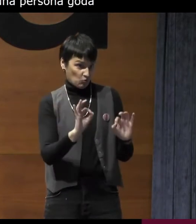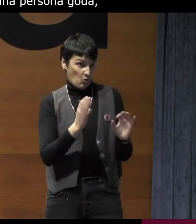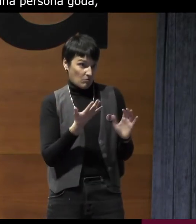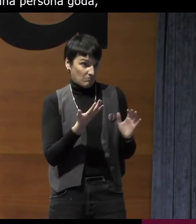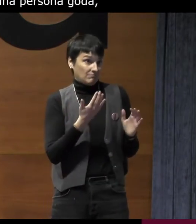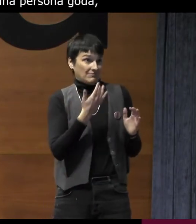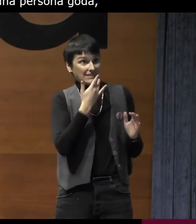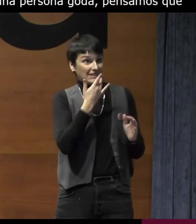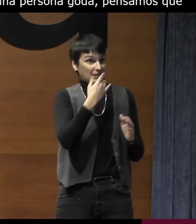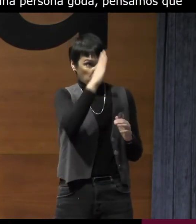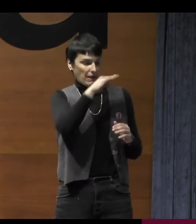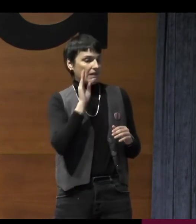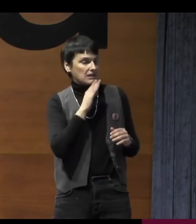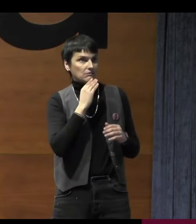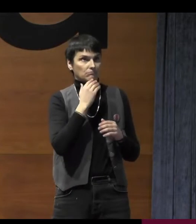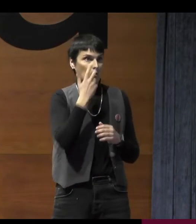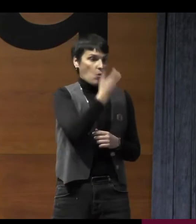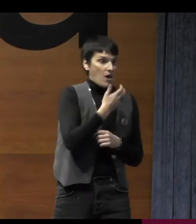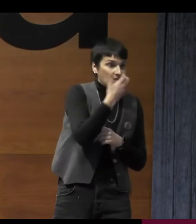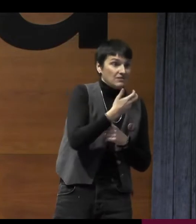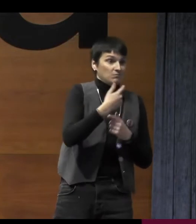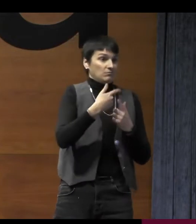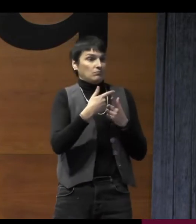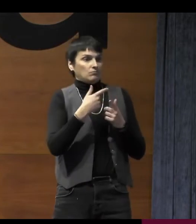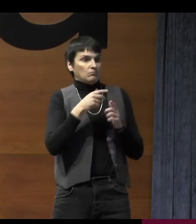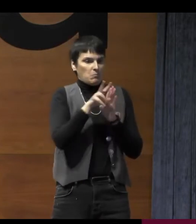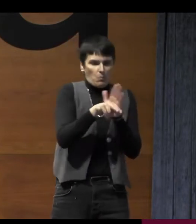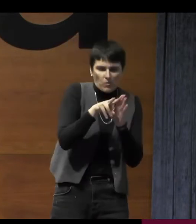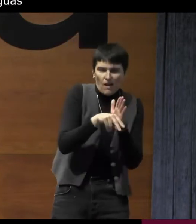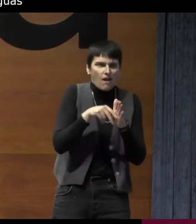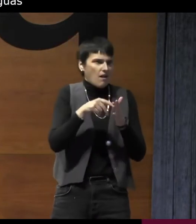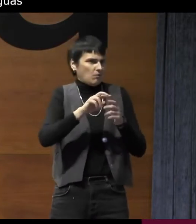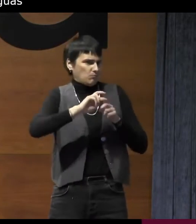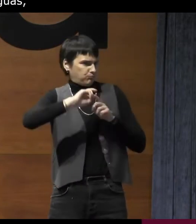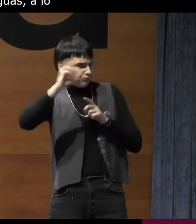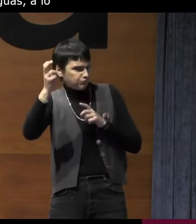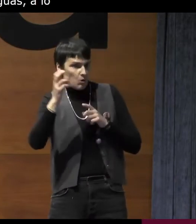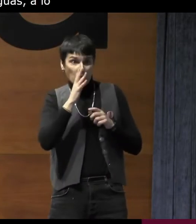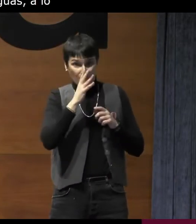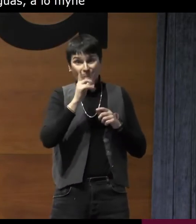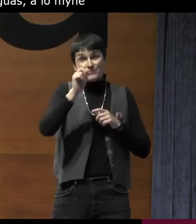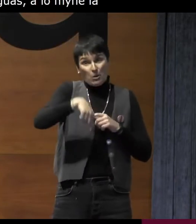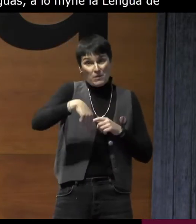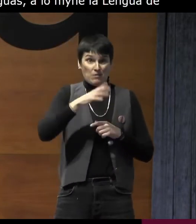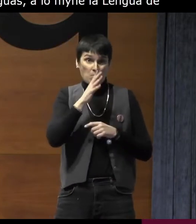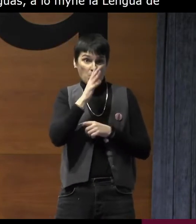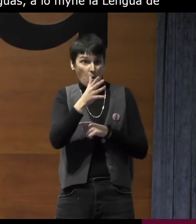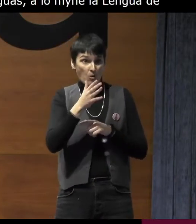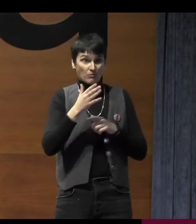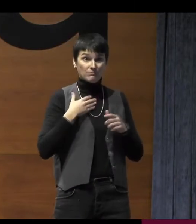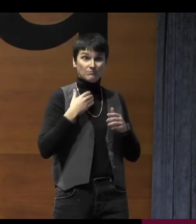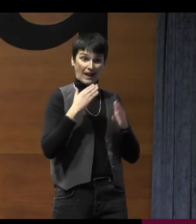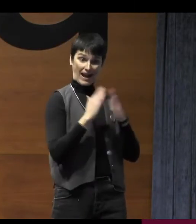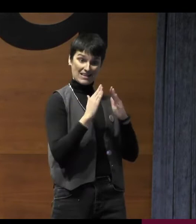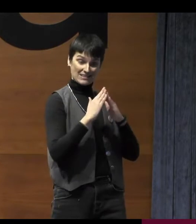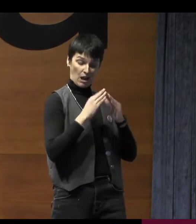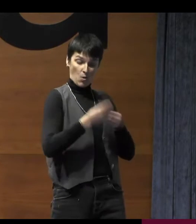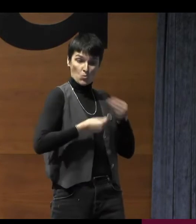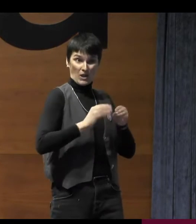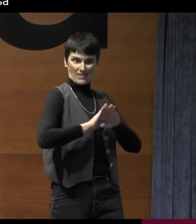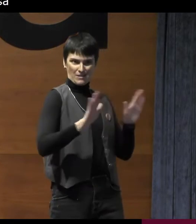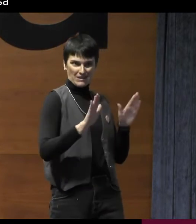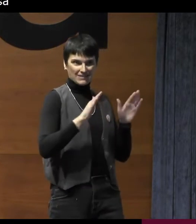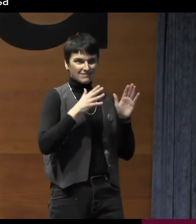a lo mejor la lengua de signos solo se ha adquirido en casa, la usa con sus padres, quizás sus padres sean personas